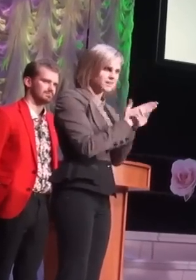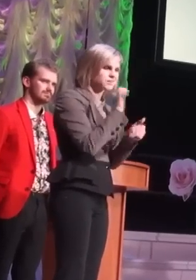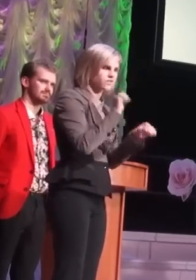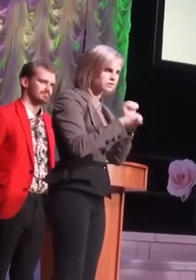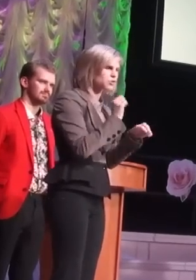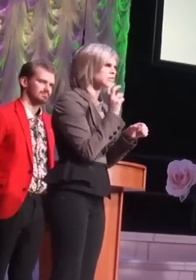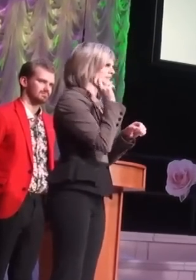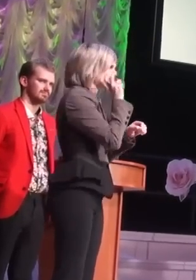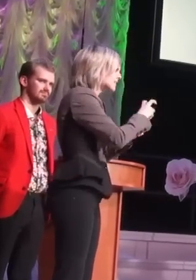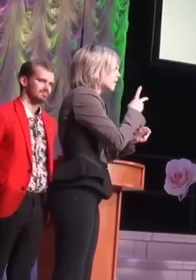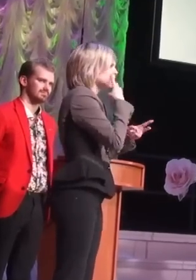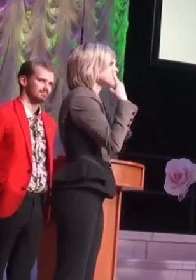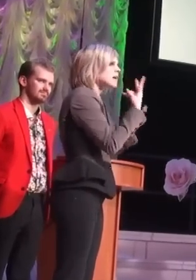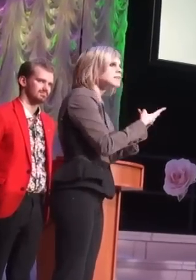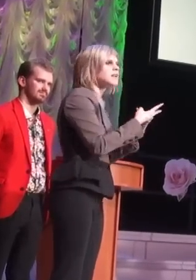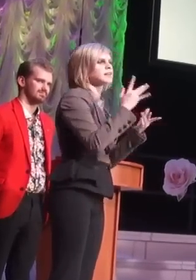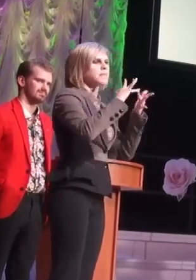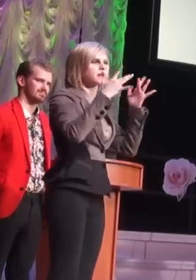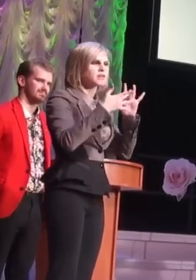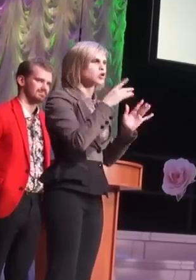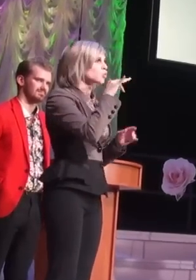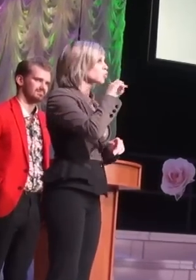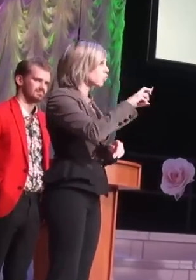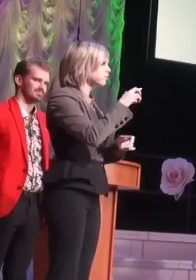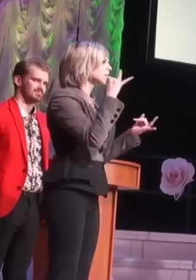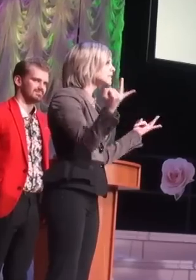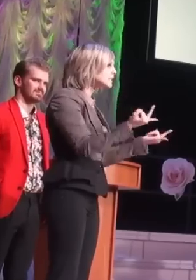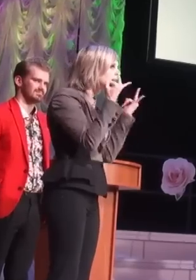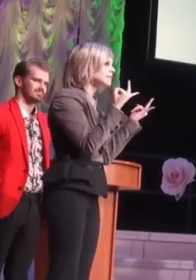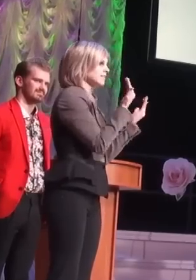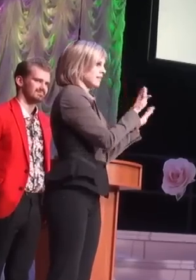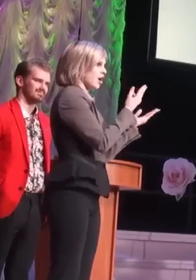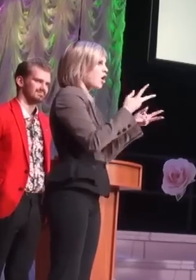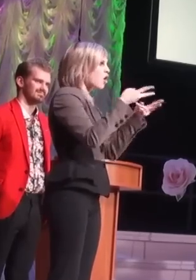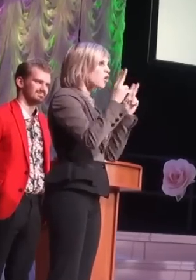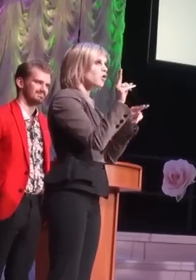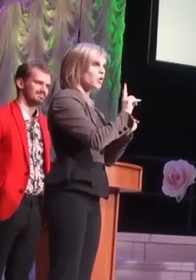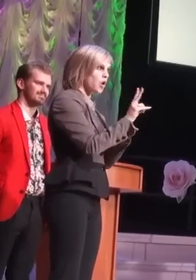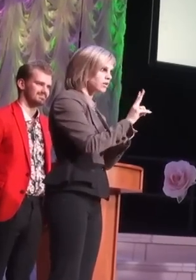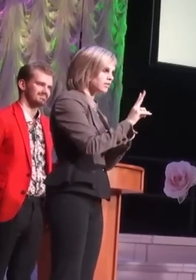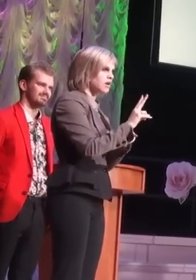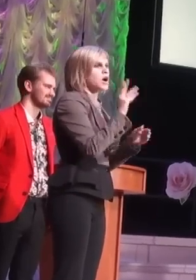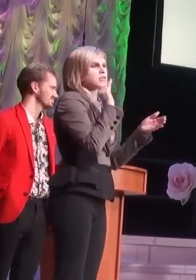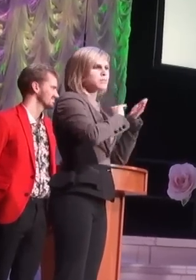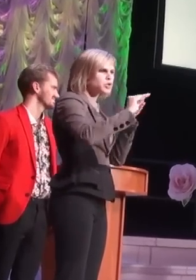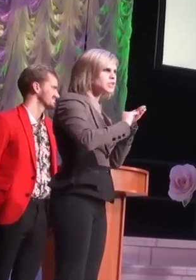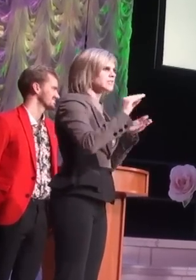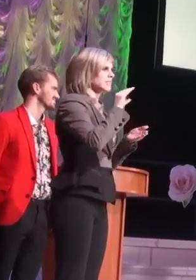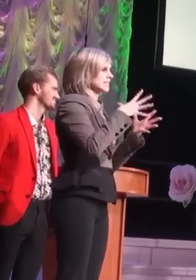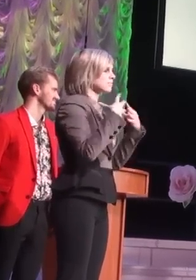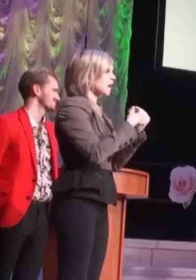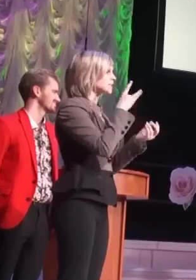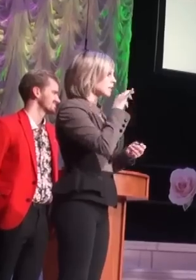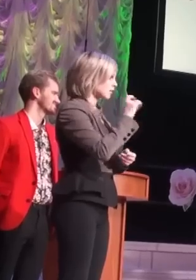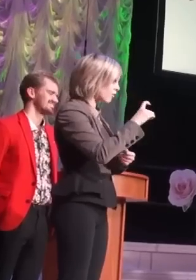зайти и посмотреть на портале в Ютубе интересные ролики Любовь Васильевны. Вы можете брать «Семья Саетова», Любовь Васильевна Саетова,